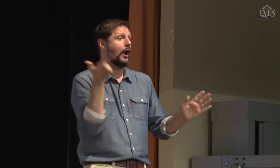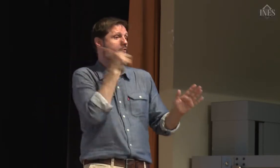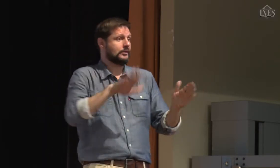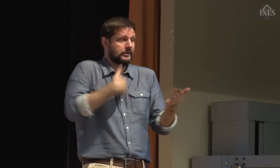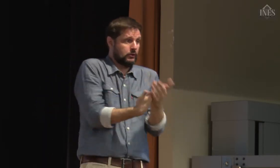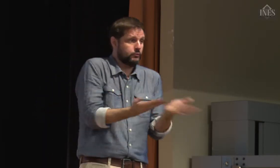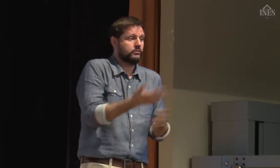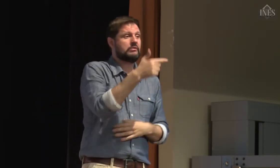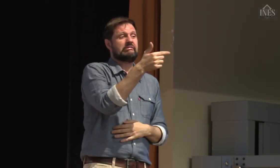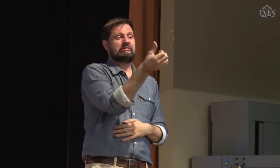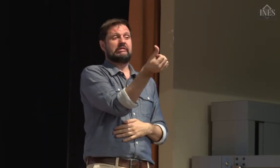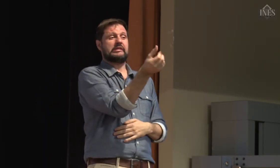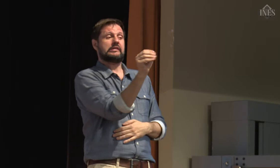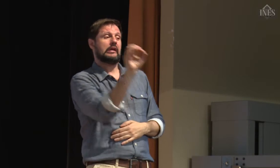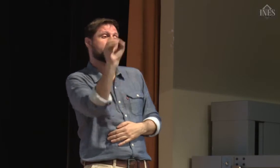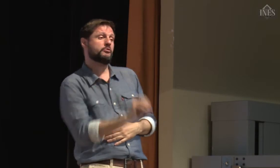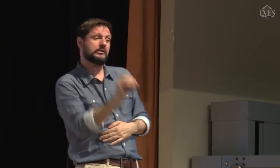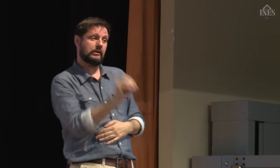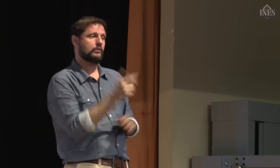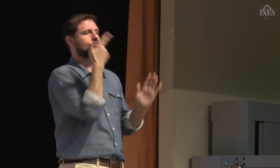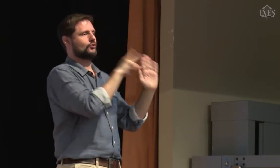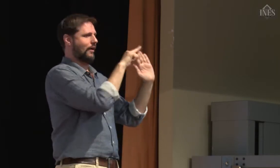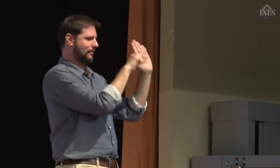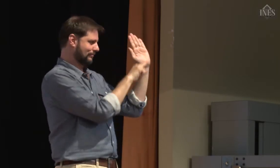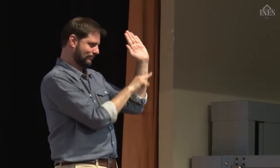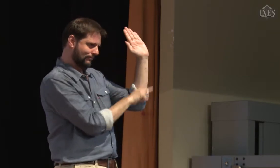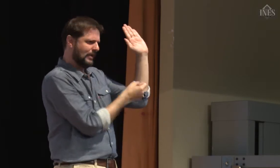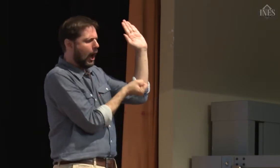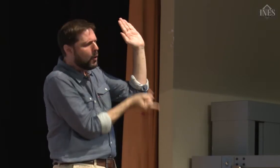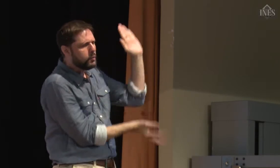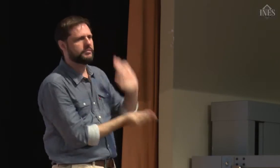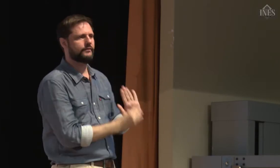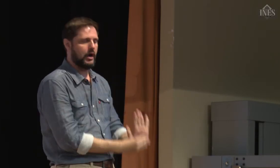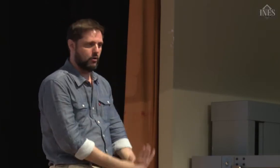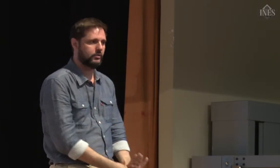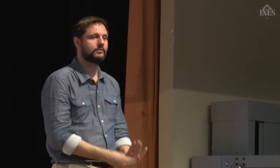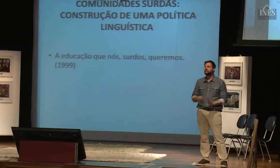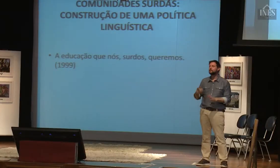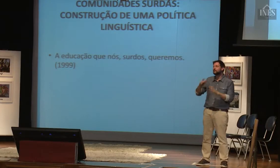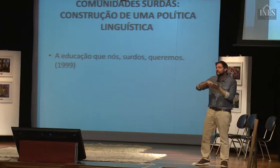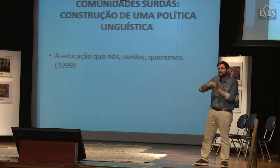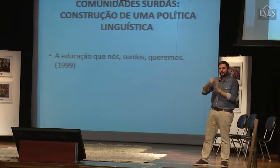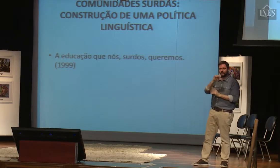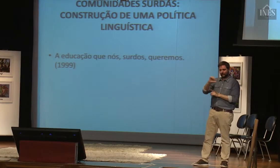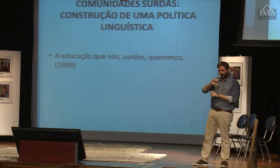sabe? Metas que nós queremos. Então, 60% dessas metas foram alcançadas,